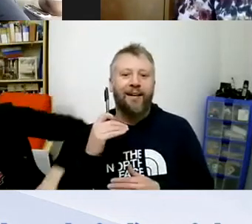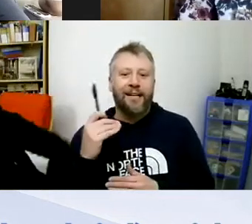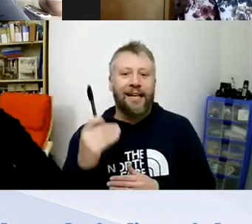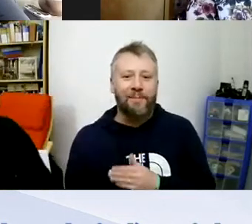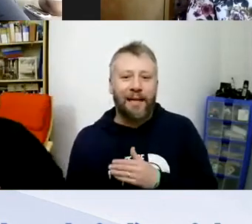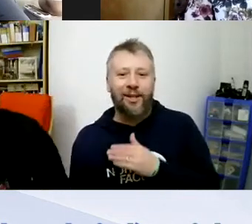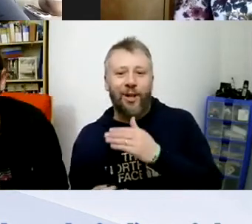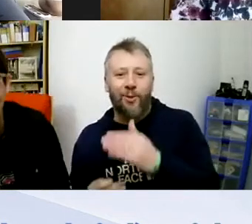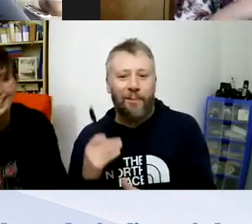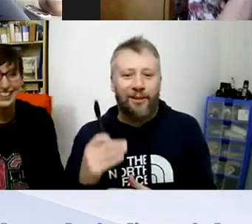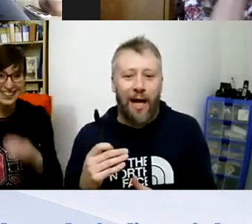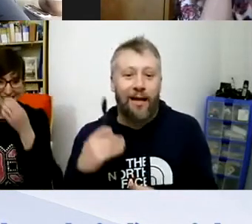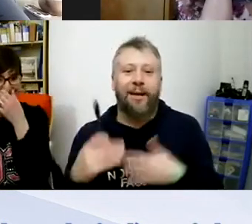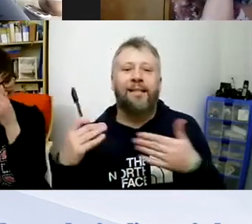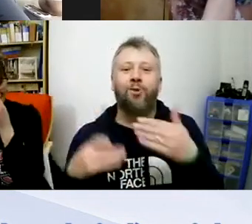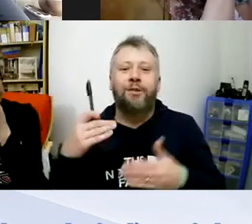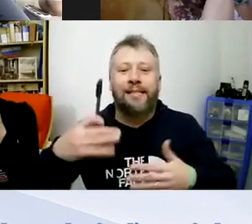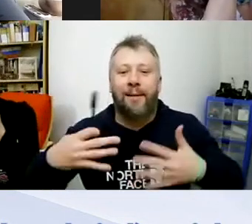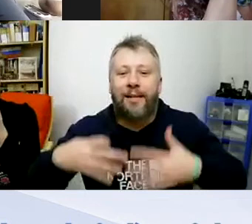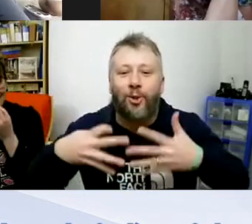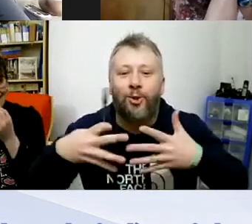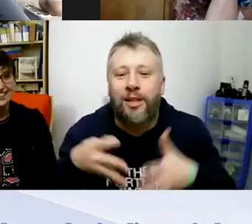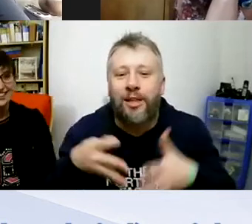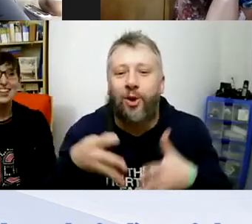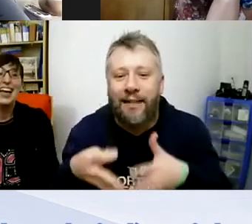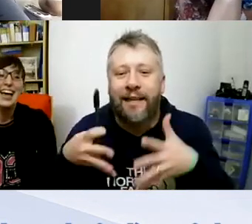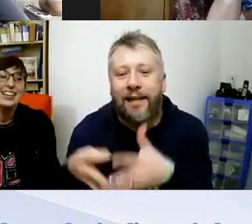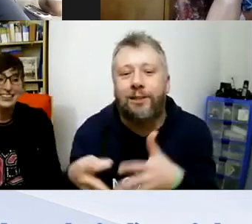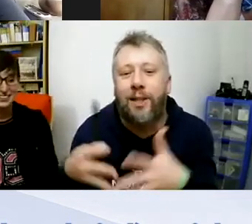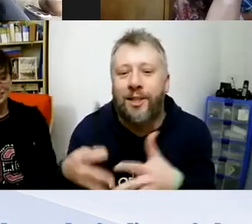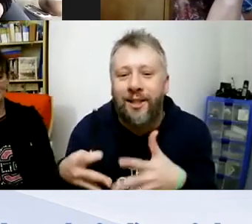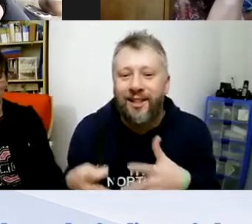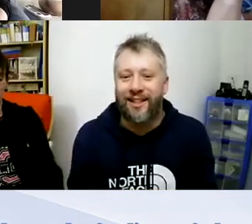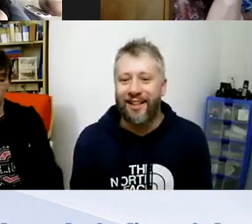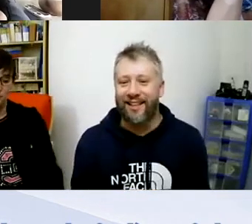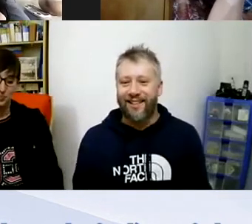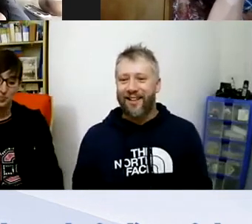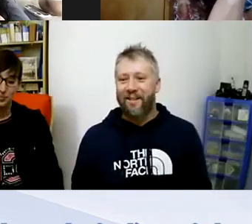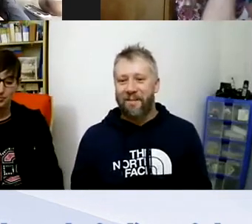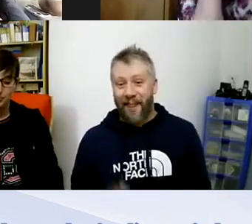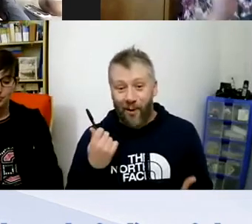perché smaltisci uno e metti un altro, li messi tutti insieme, adesso sono tutti ingorgati lì.